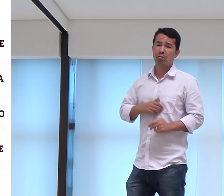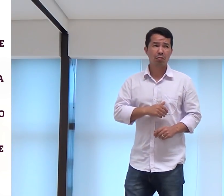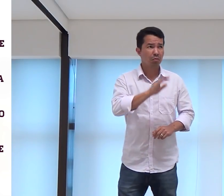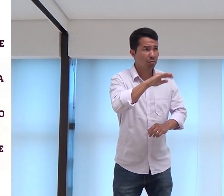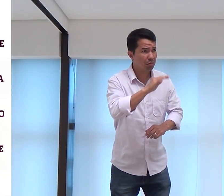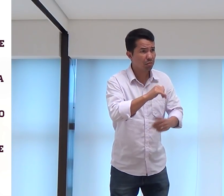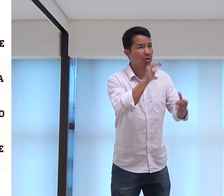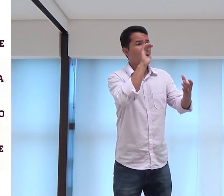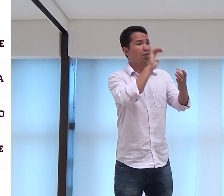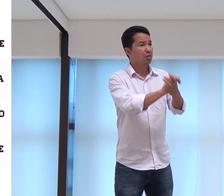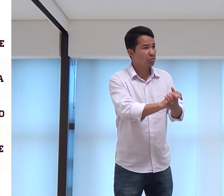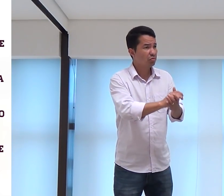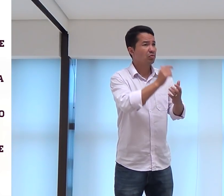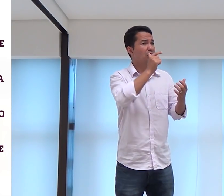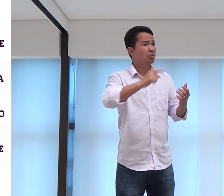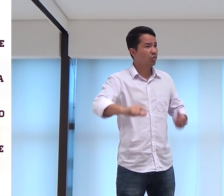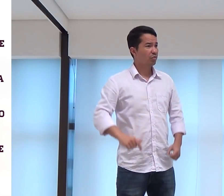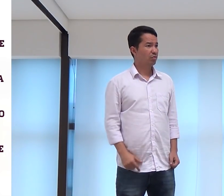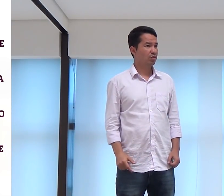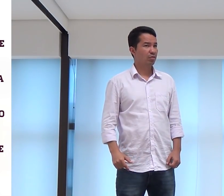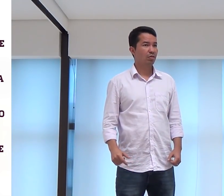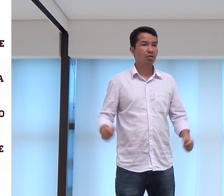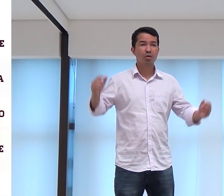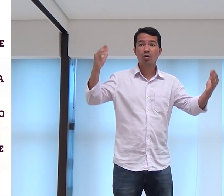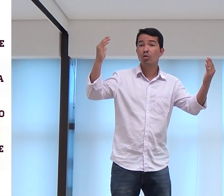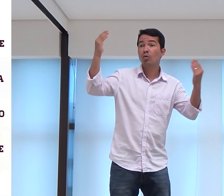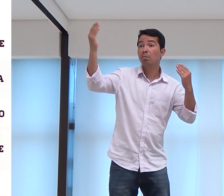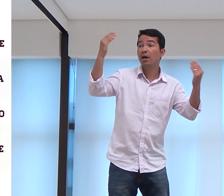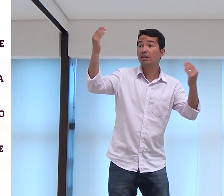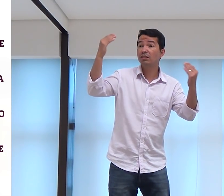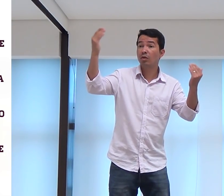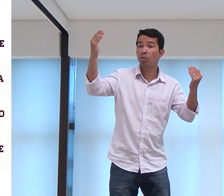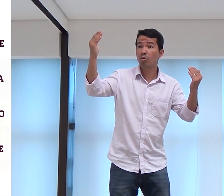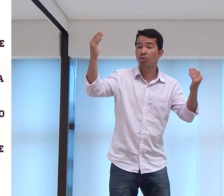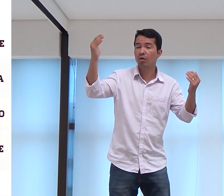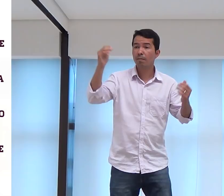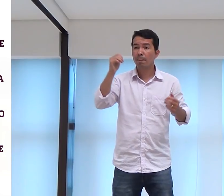Tá bom. Então, como é que é? A gente vai se casar, e as duas se casaram novamente.